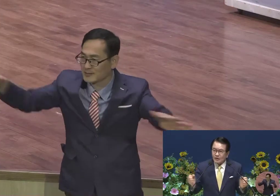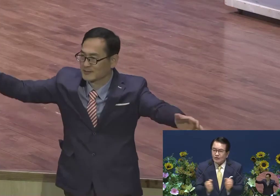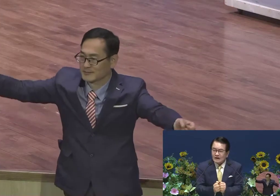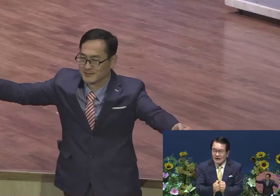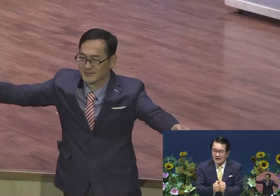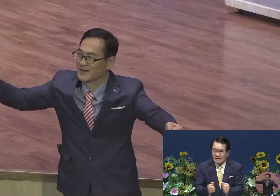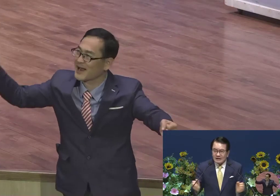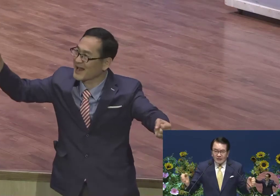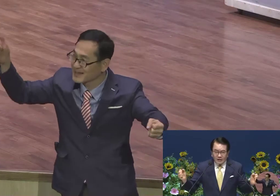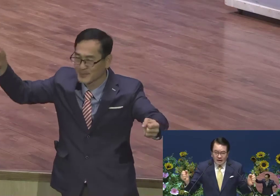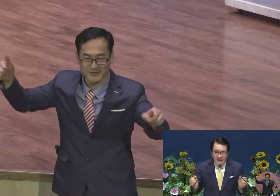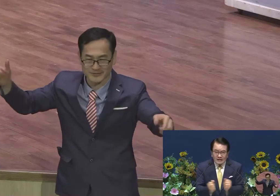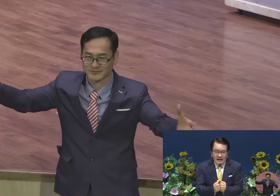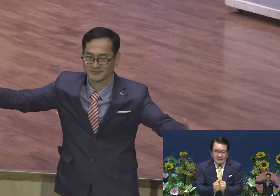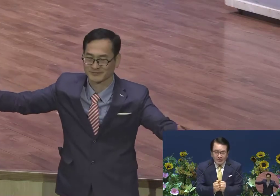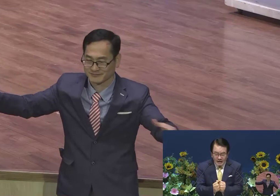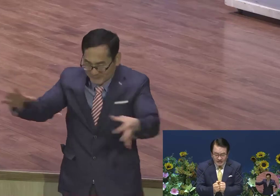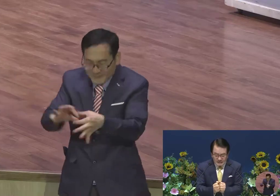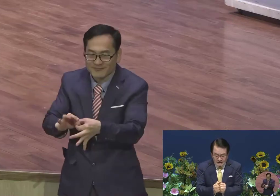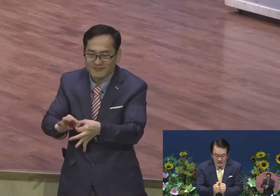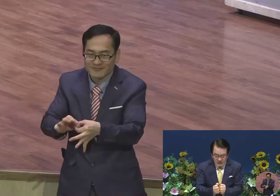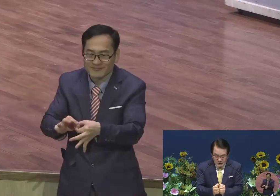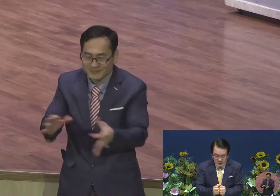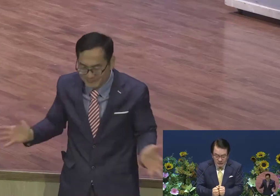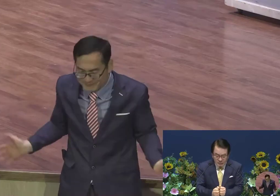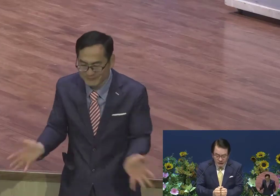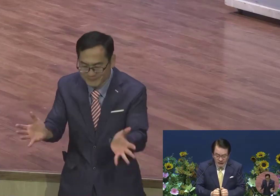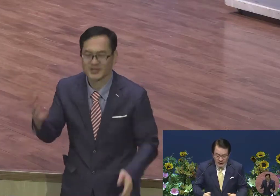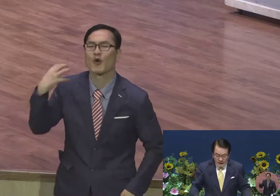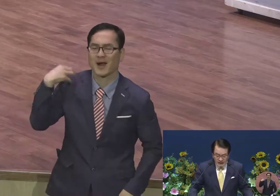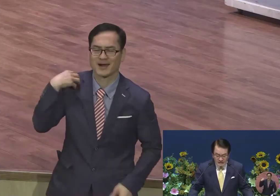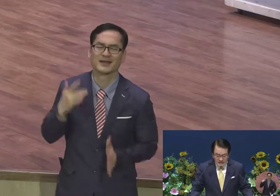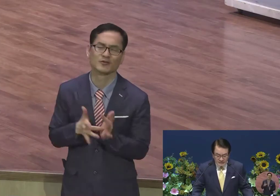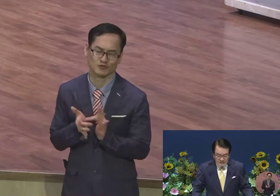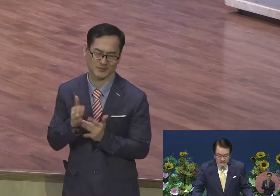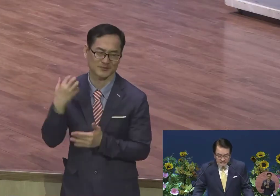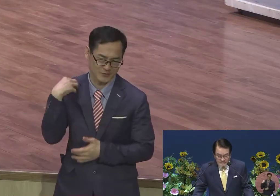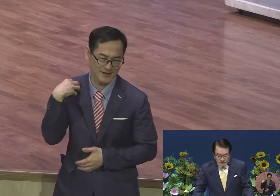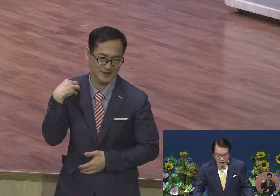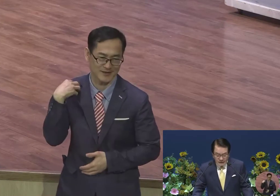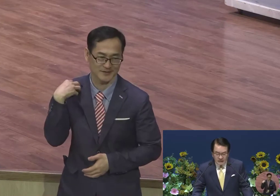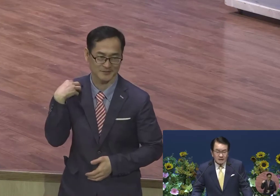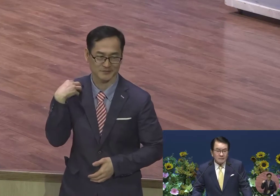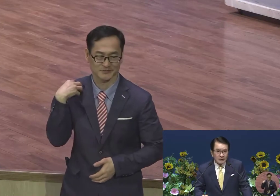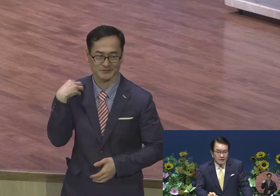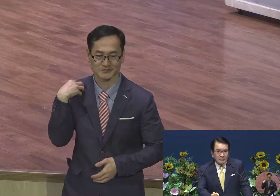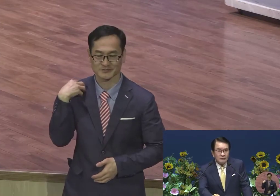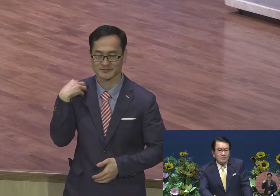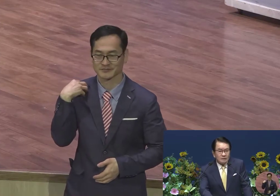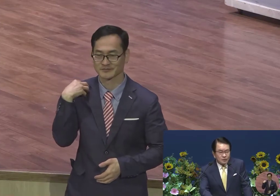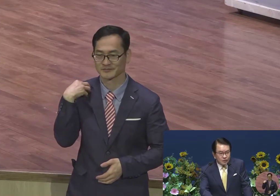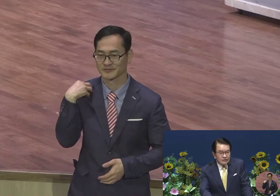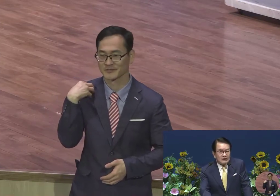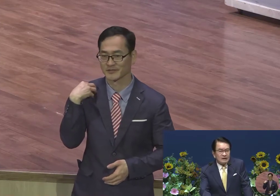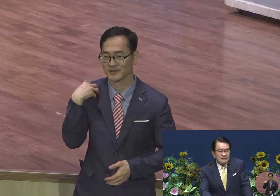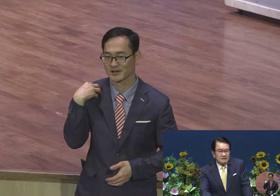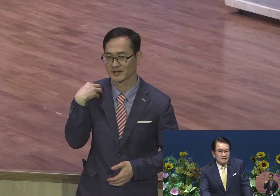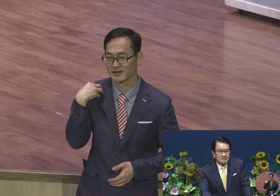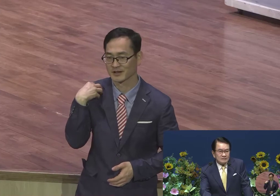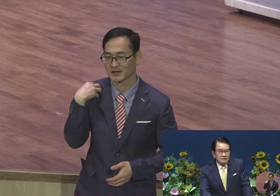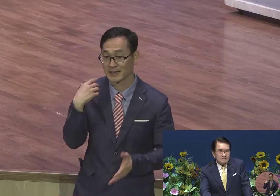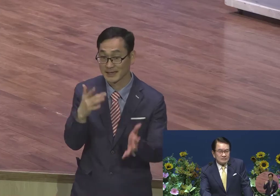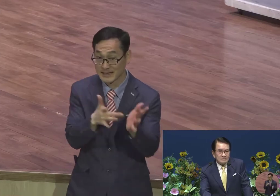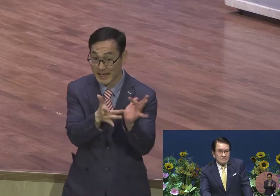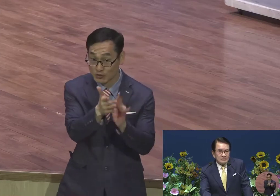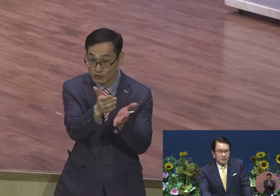변호사 관리를 같이 화해시기는 그런 역할을 하신 것입니다 예수의 이름이 뭐예요 구원자라는